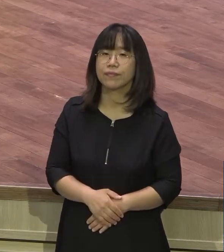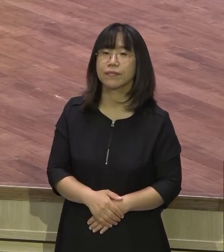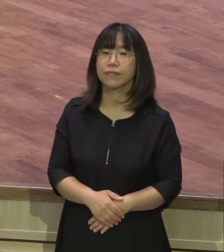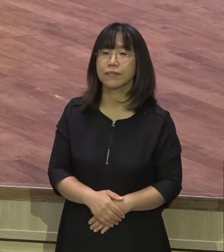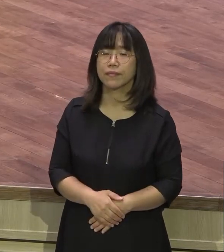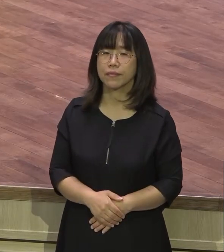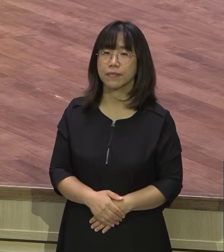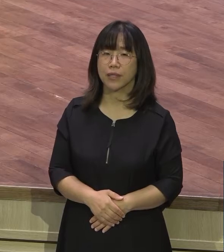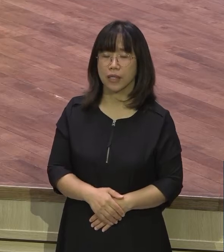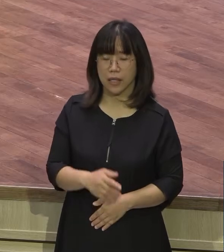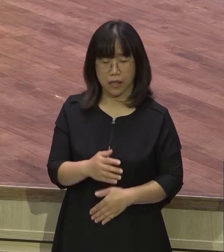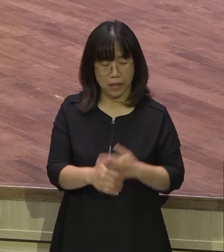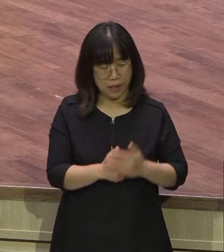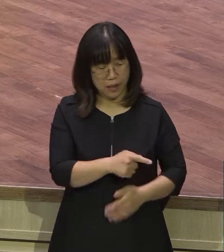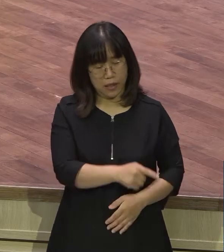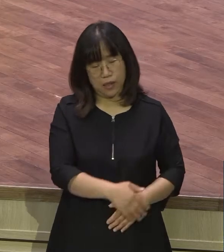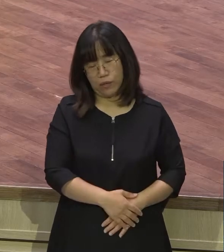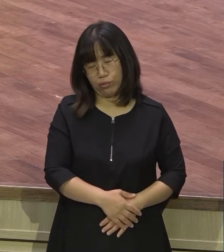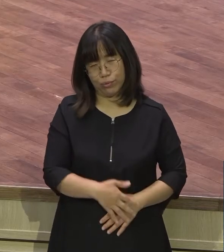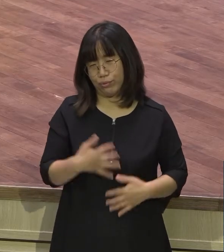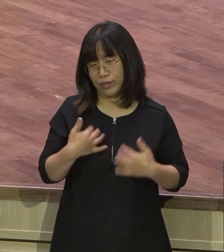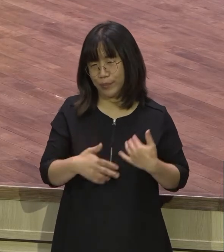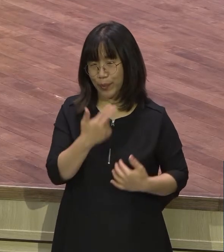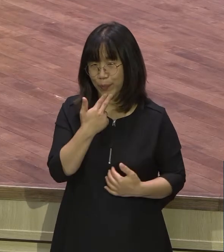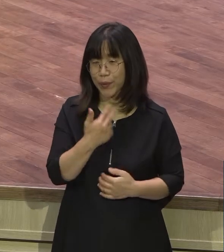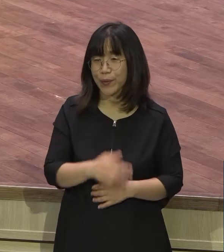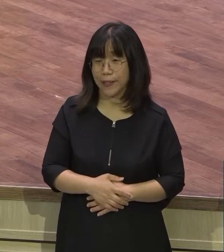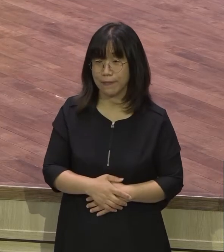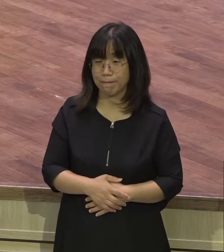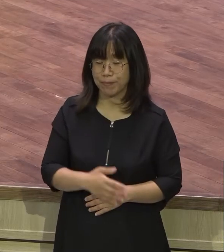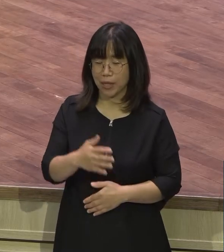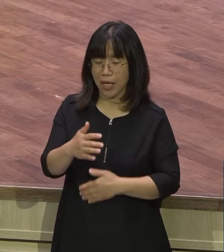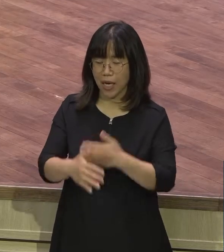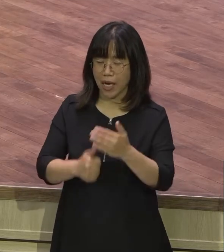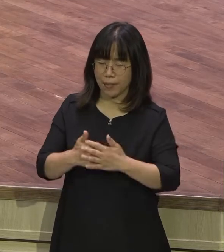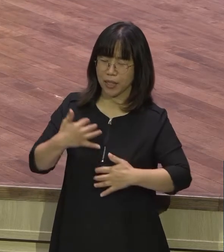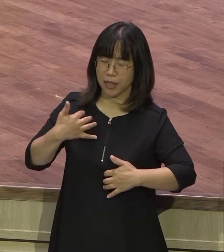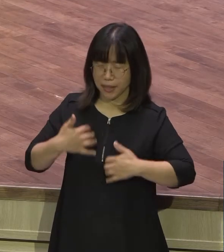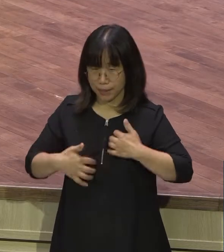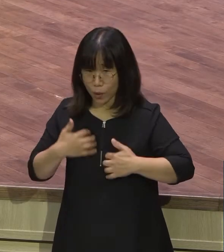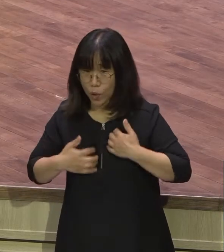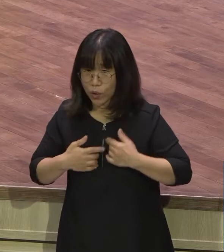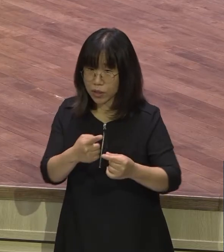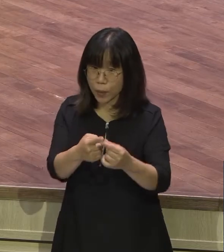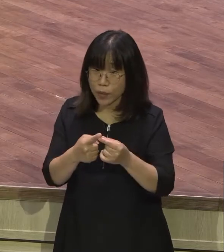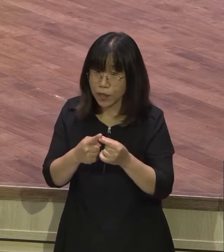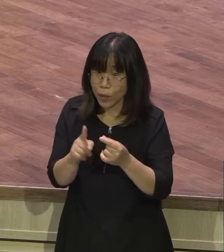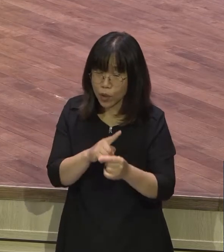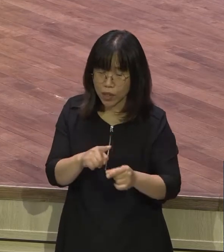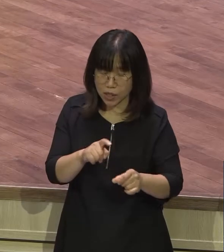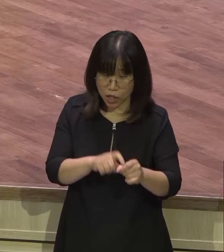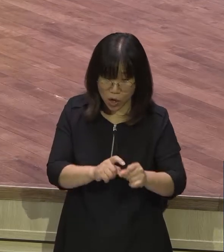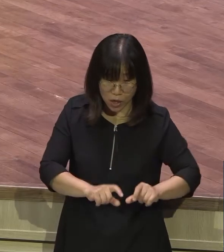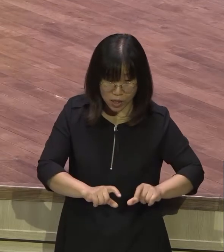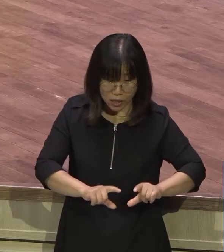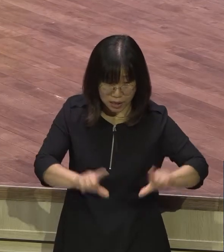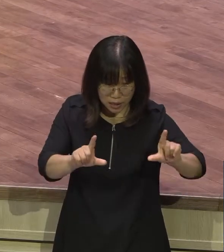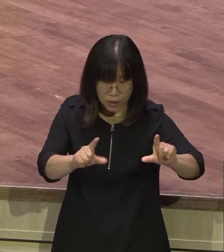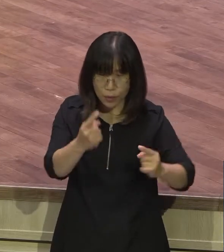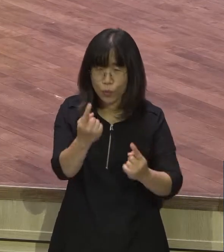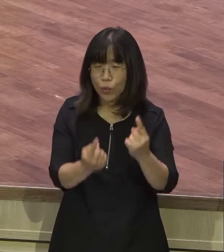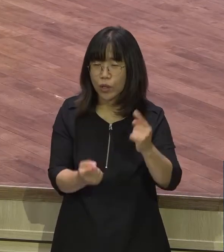하나님 기뻐하지 않으신다고. 그러니까 하나님 기뻐하신 첫째가 뭐냐. 첫째 절기 많지만 그보다 더